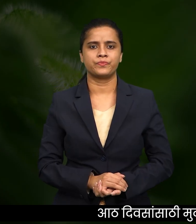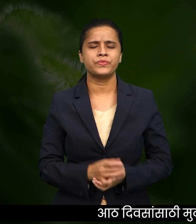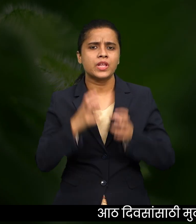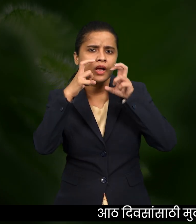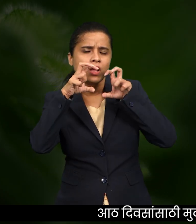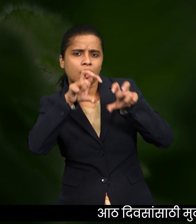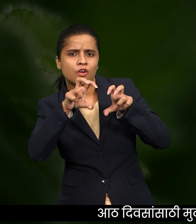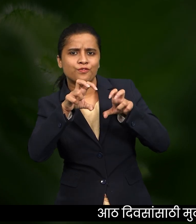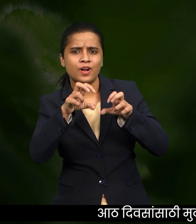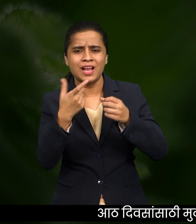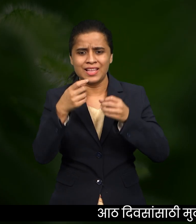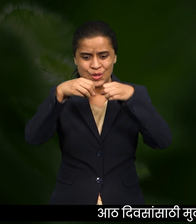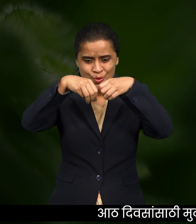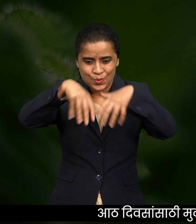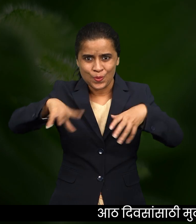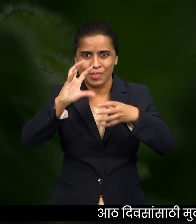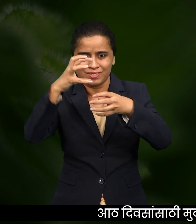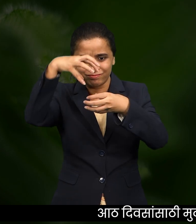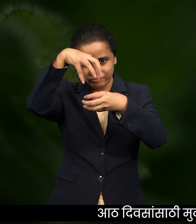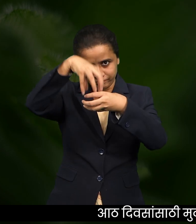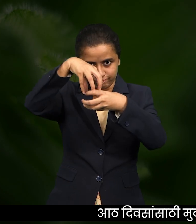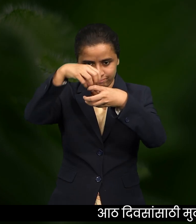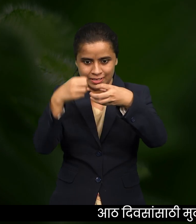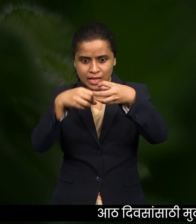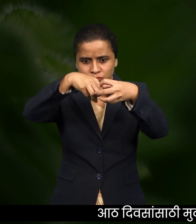8 दिवसांसाठी मुळांच्या वाढीची निरीक्षण करा.